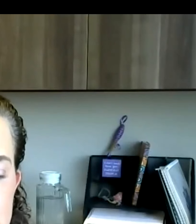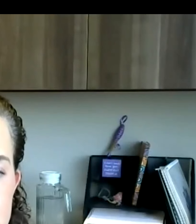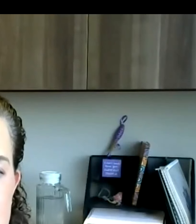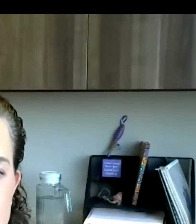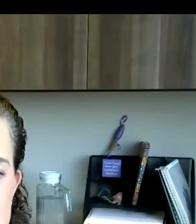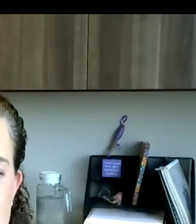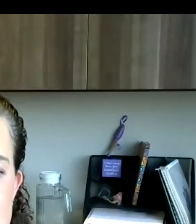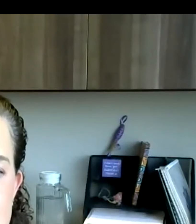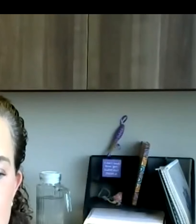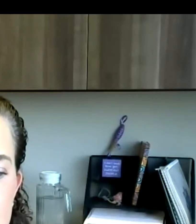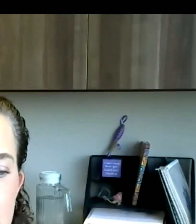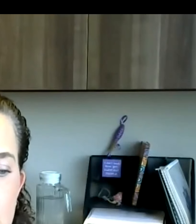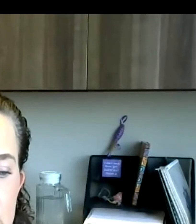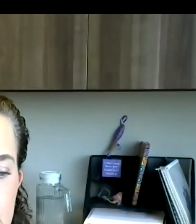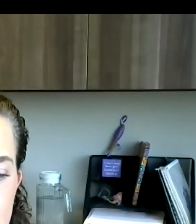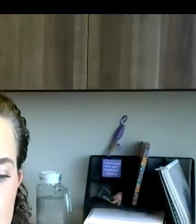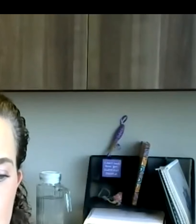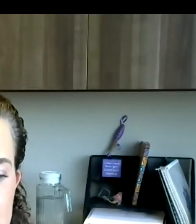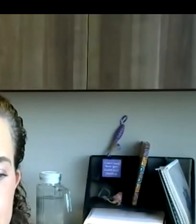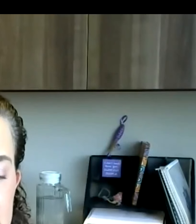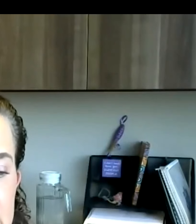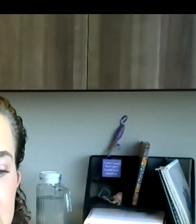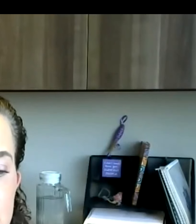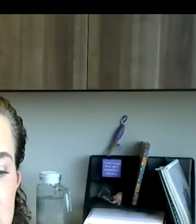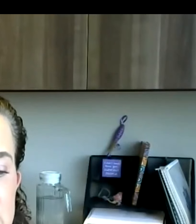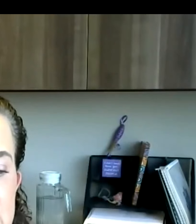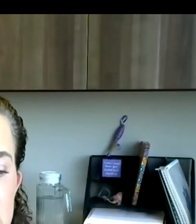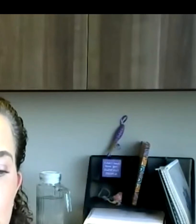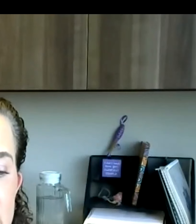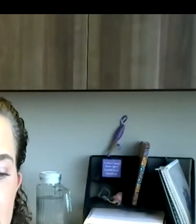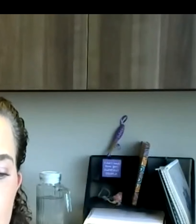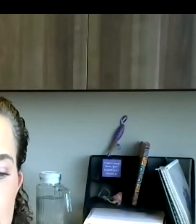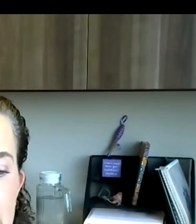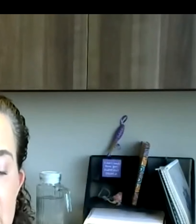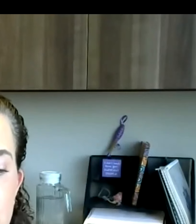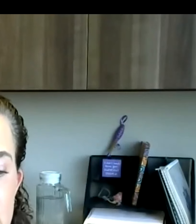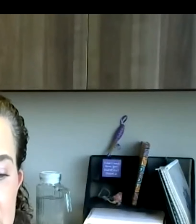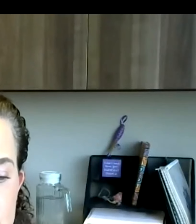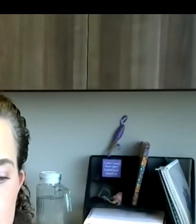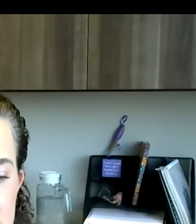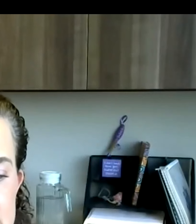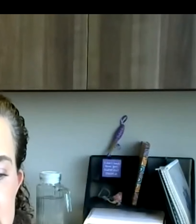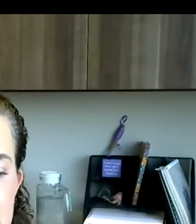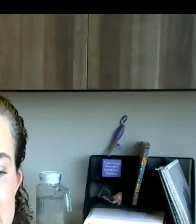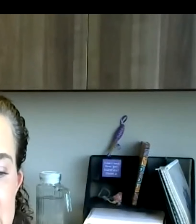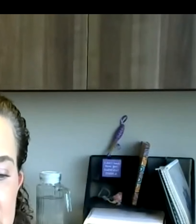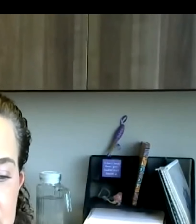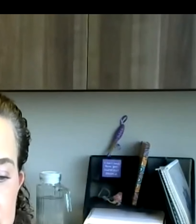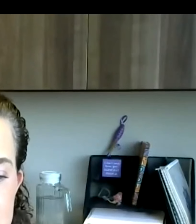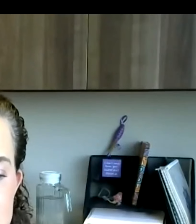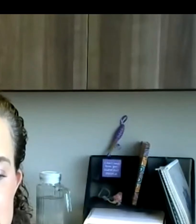datos personales que proporcione. Y el responsable se encuentra obligado a informar a los titulares